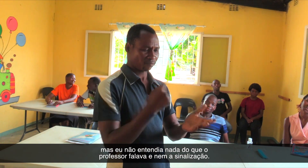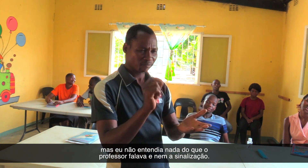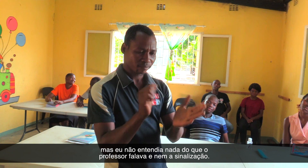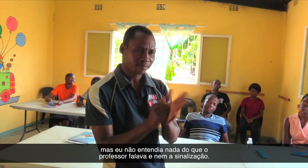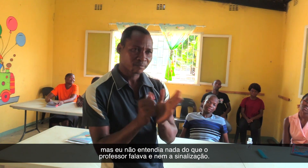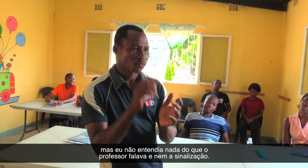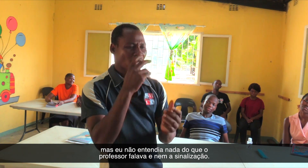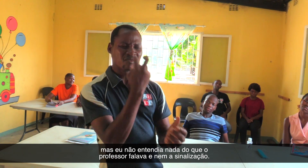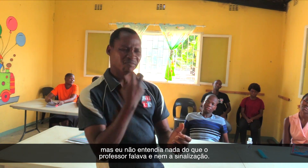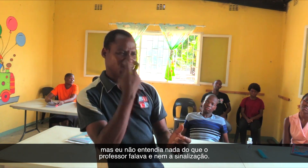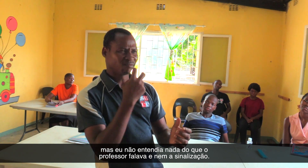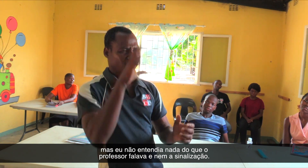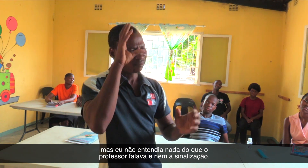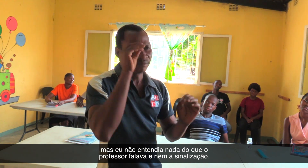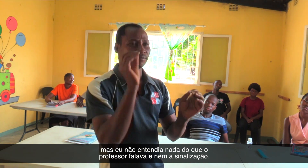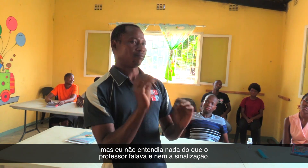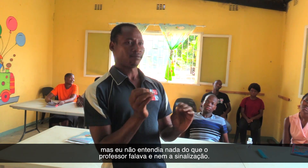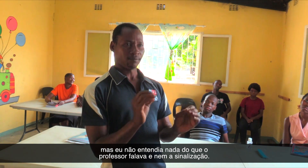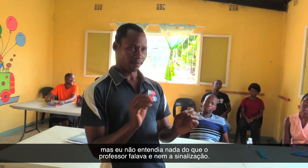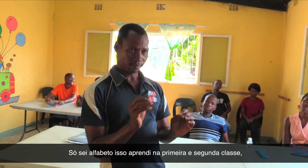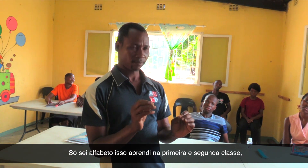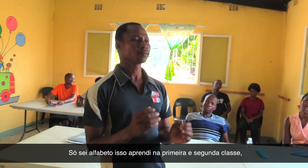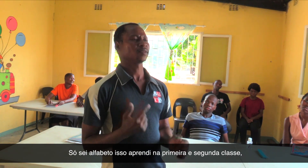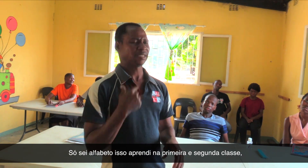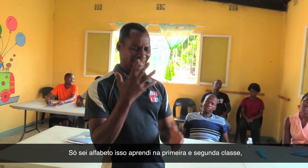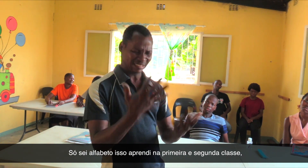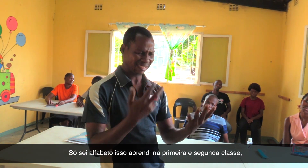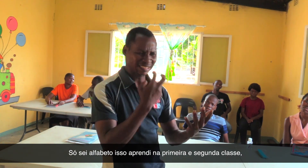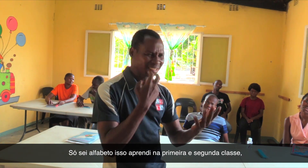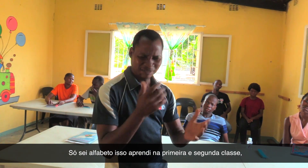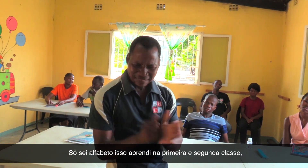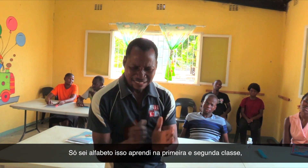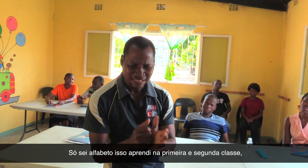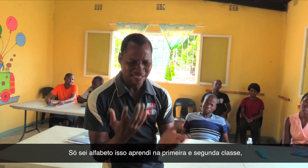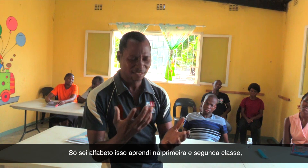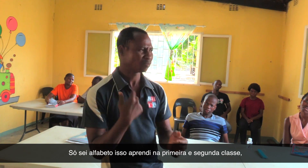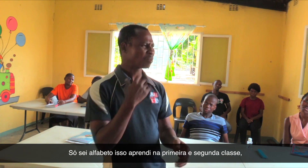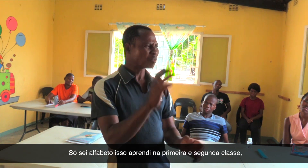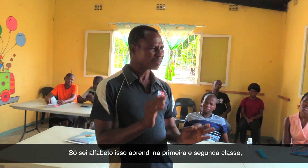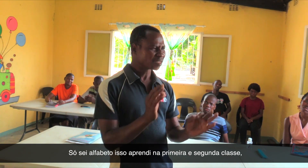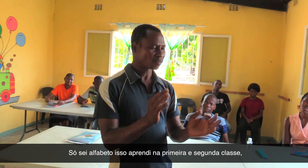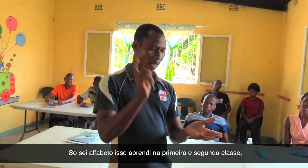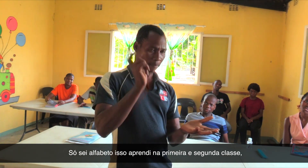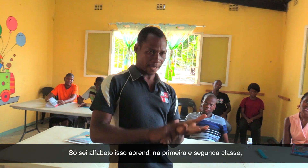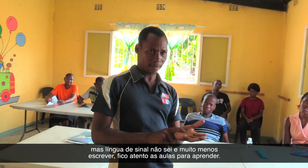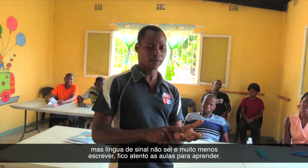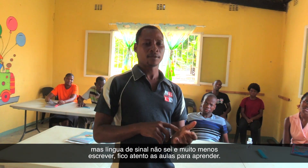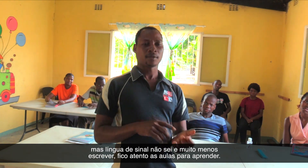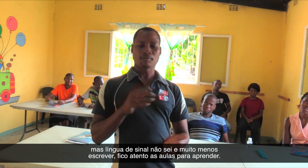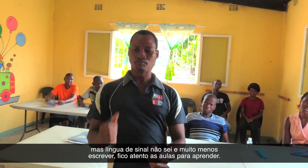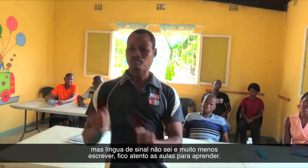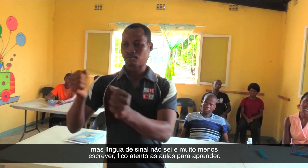nada do que o professor falava e nem a sinalização. Sou seu alfabeto. Isso aprendi na primeira e segunda classe.